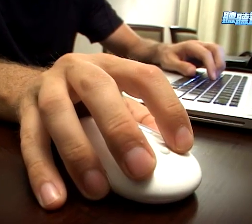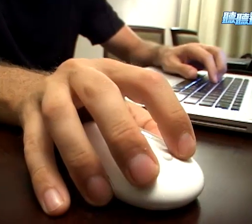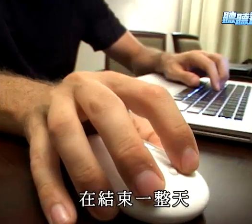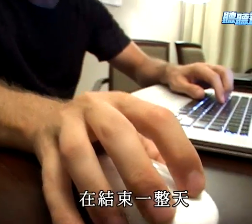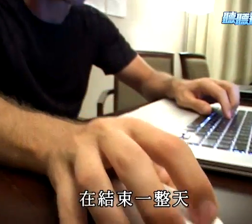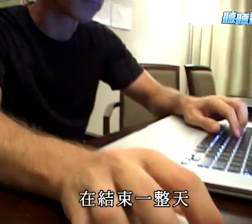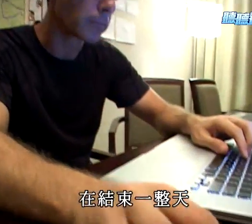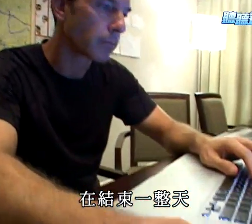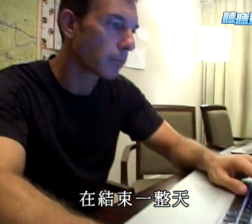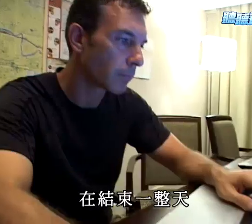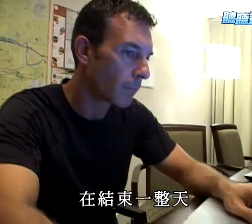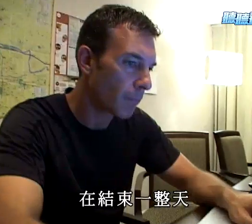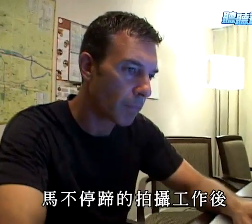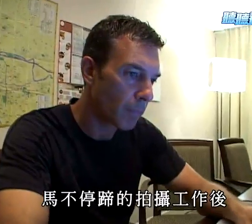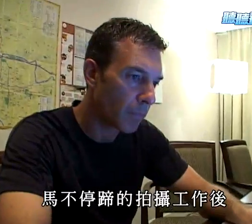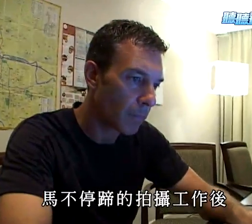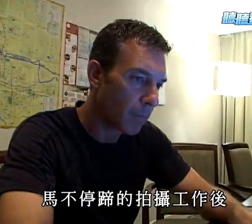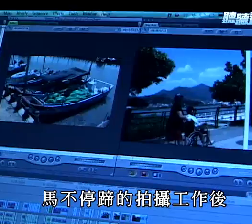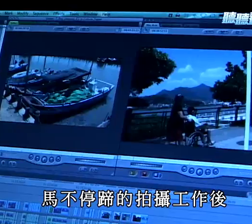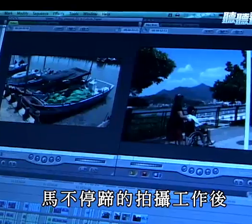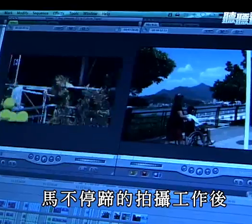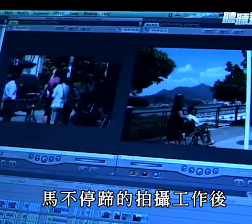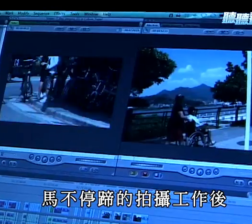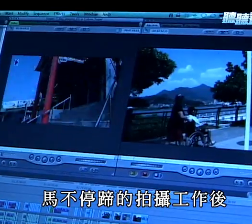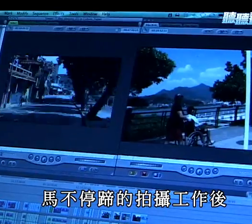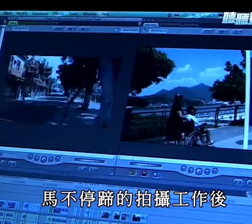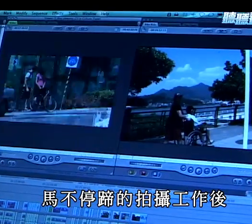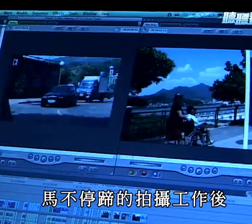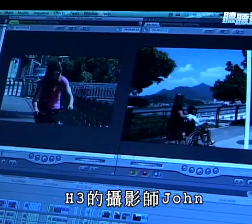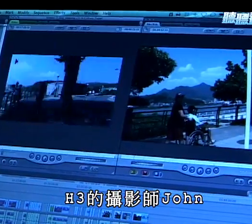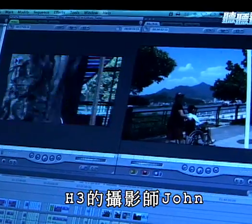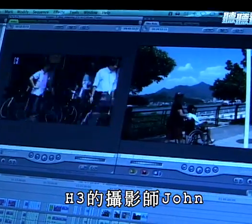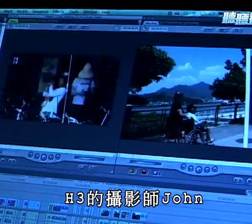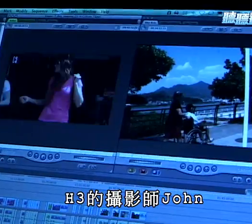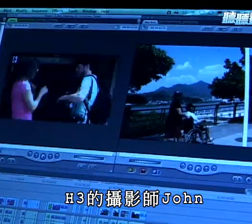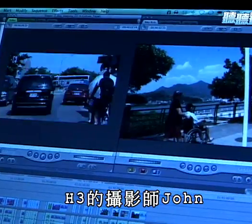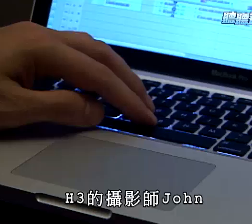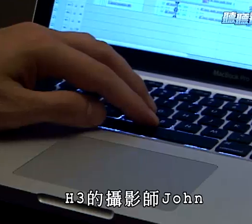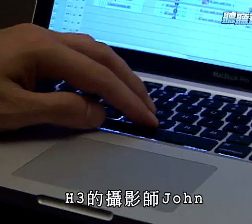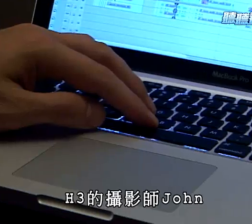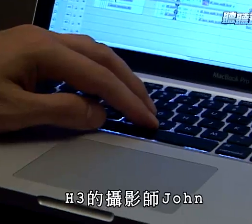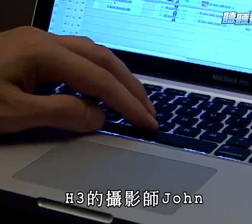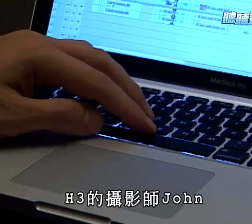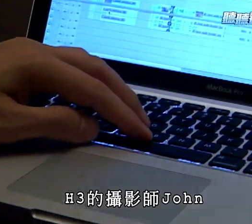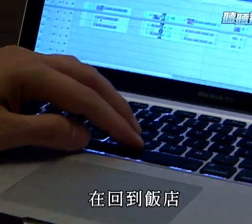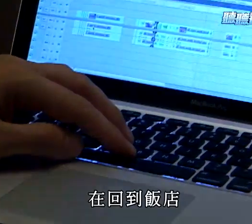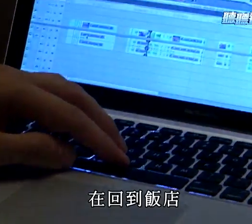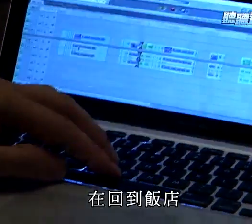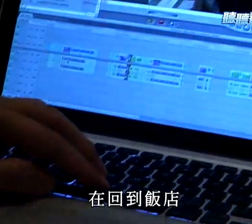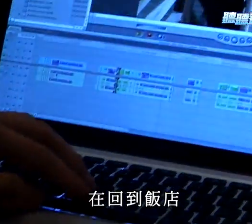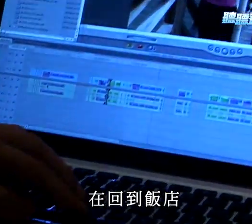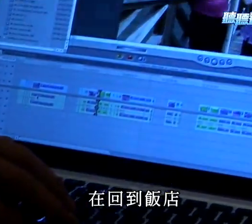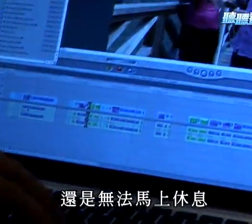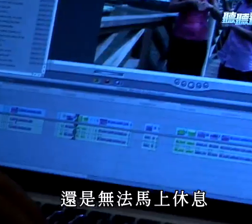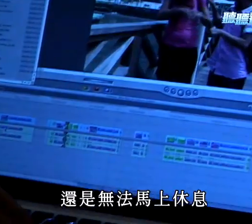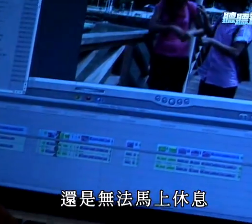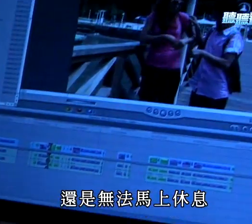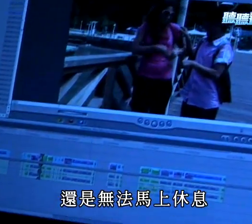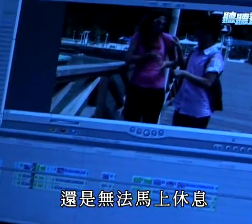在结束一整天马不停蹄的拍摄工作后 ，H3 的摄影师 John 再回到饭店，还是无法马上休